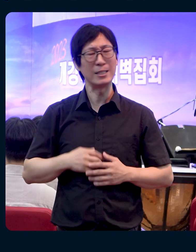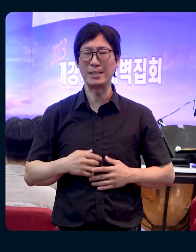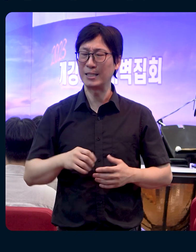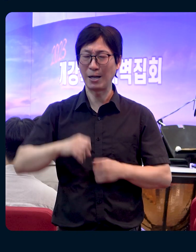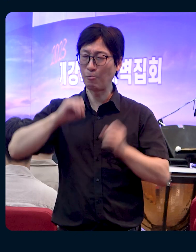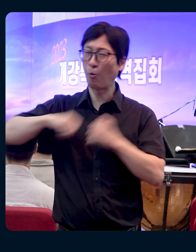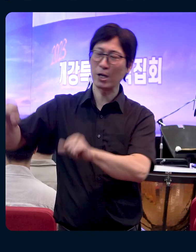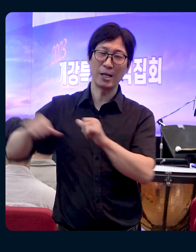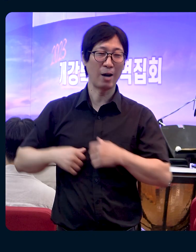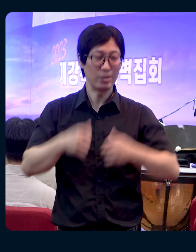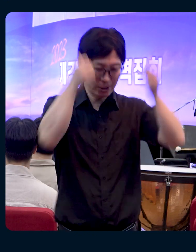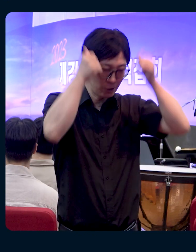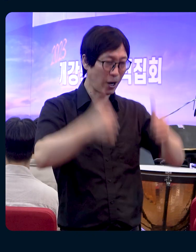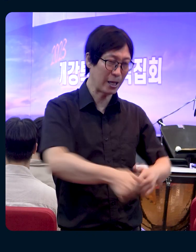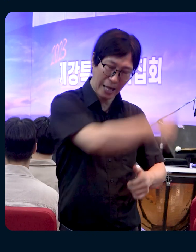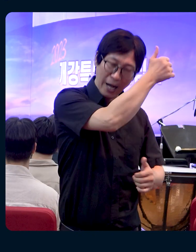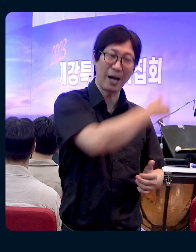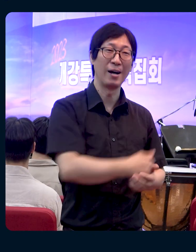평등하잖아요.